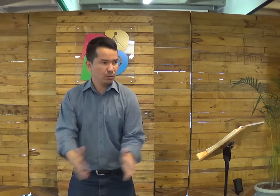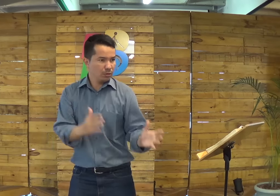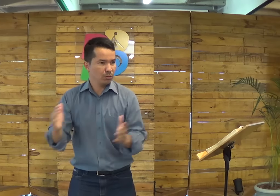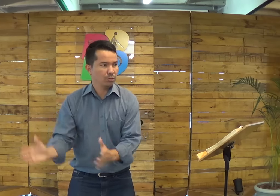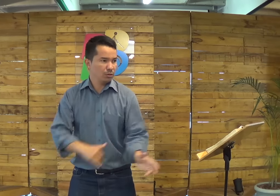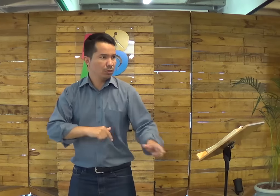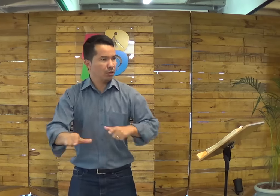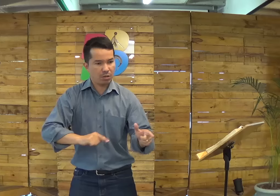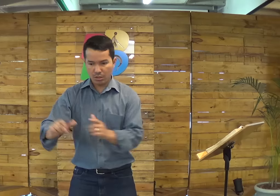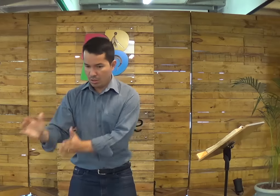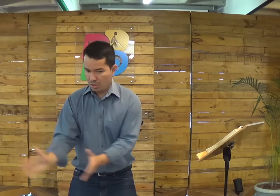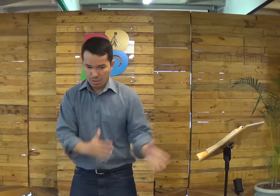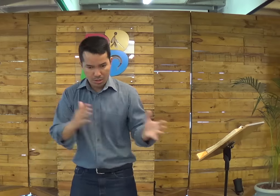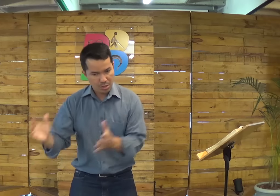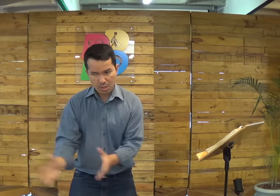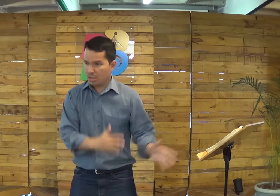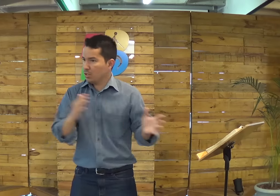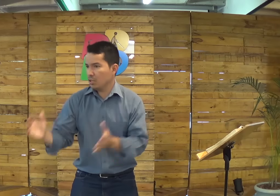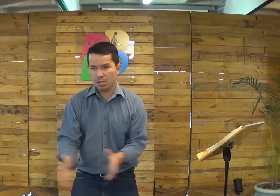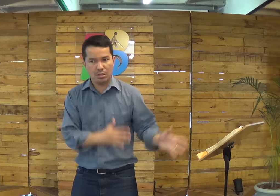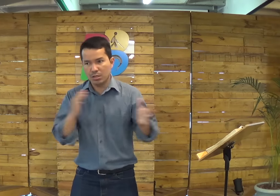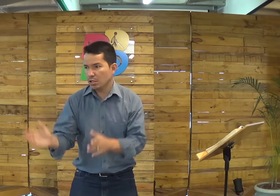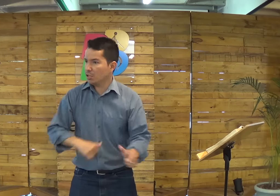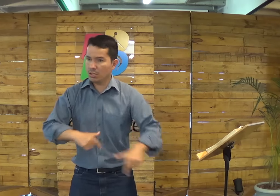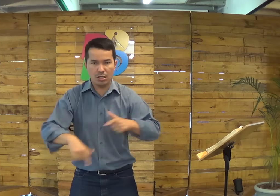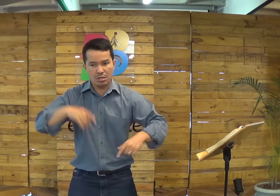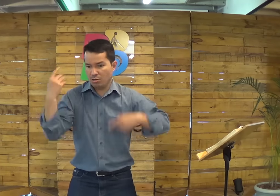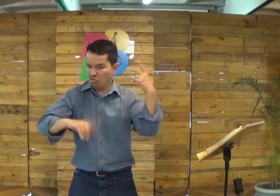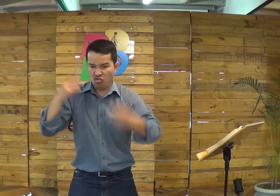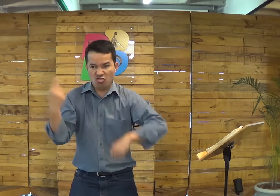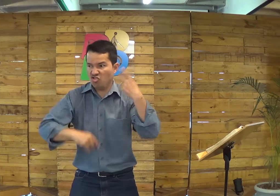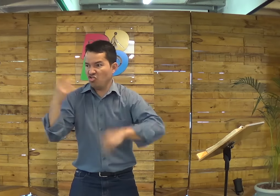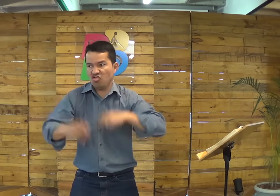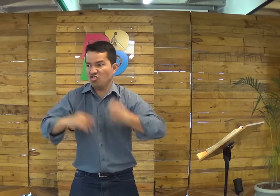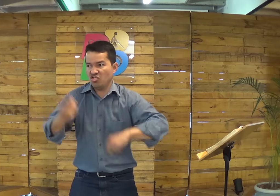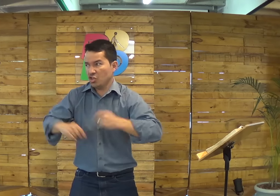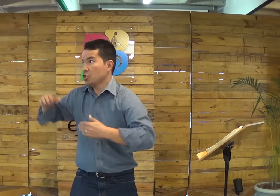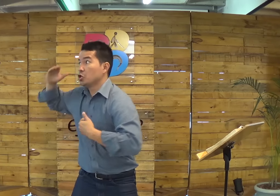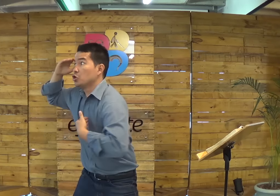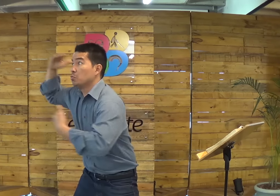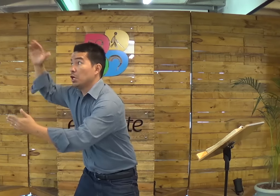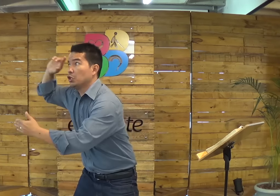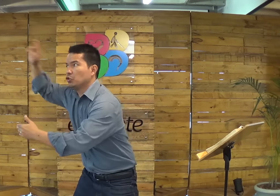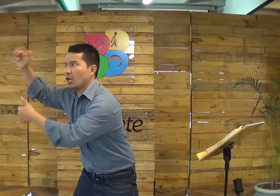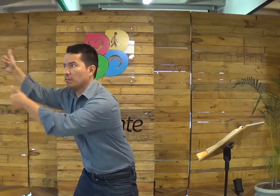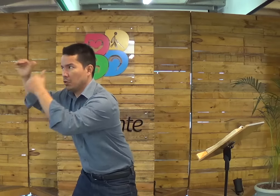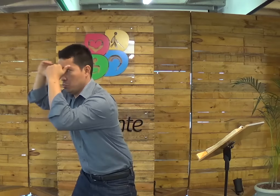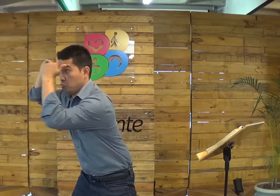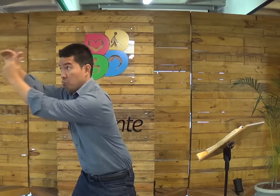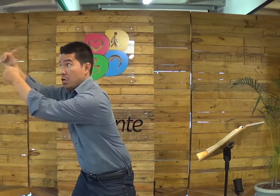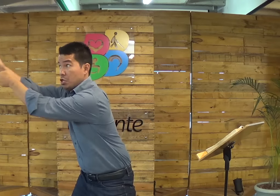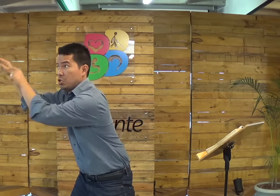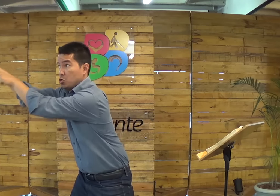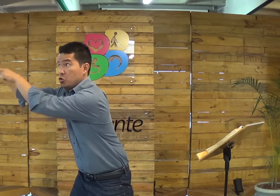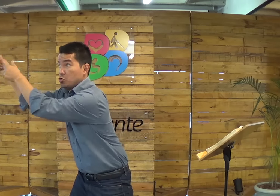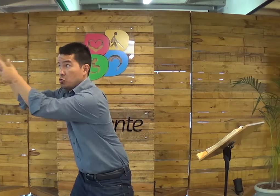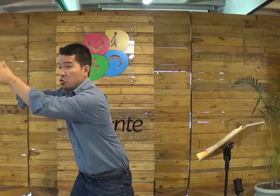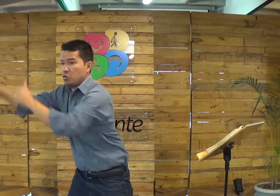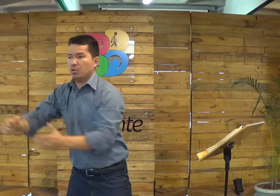deente produção não sei e tá lá trabalhando trabalhando e fazendo as coisas todo dia ai obrigada hein chefe valeu hein ó você